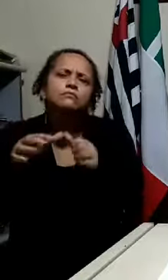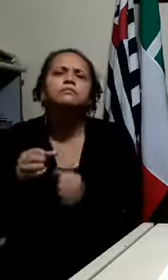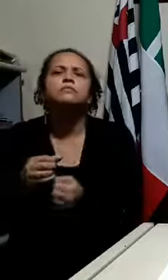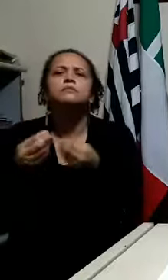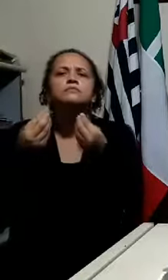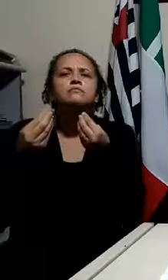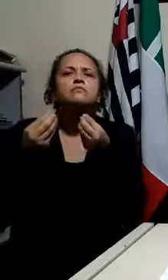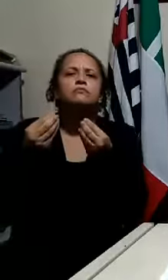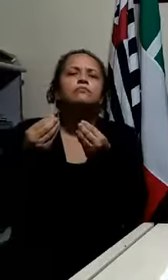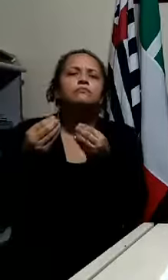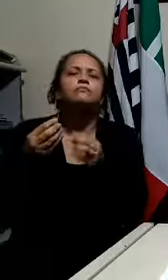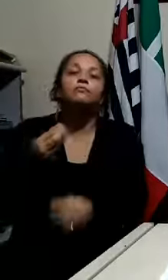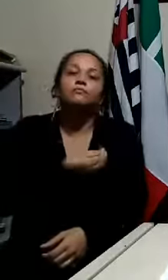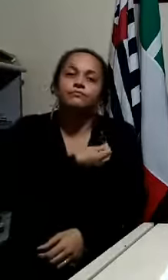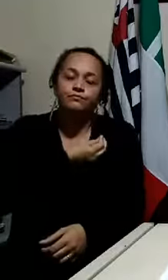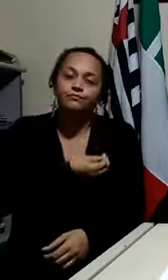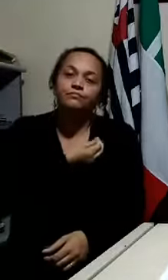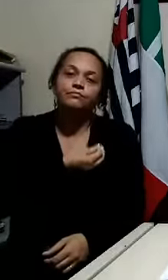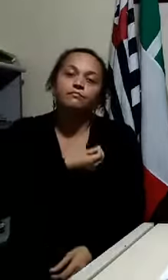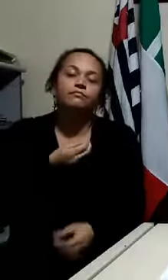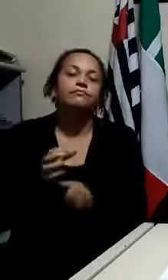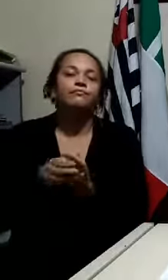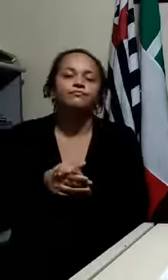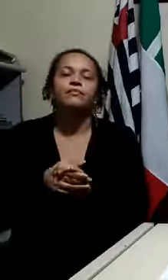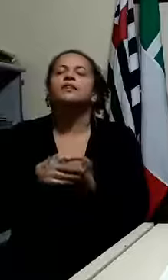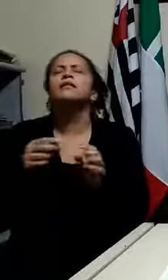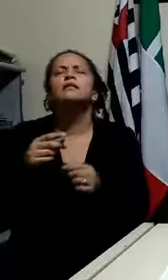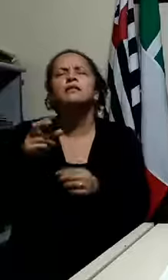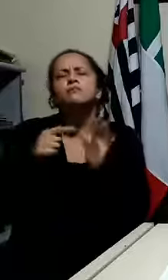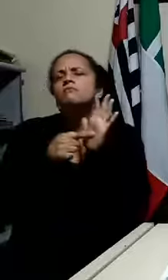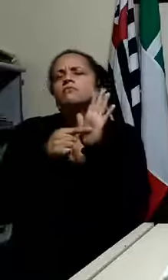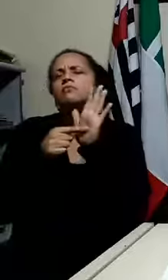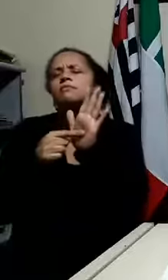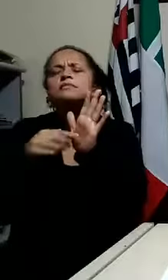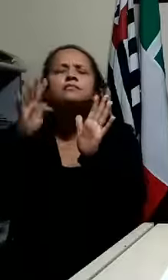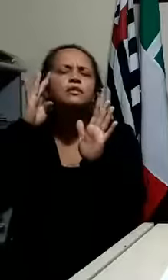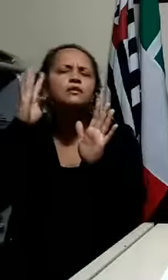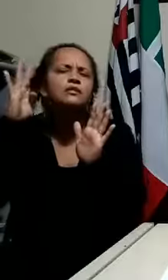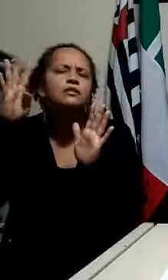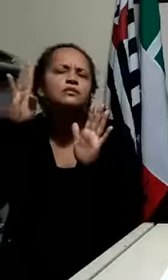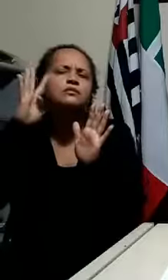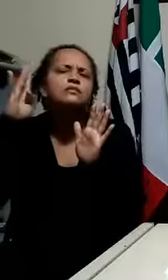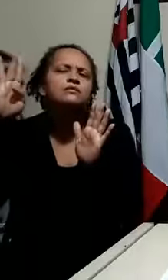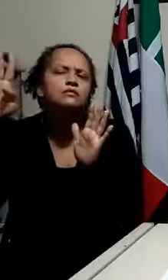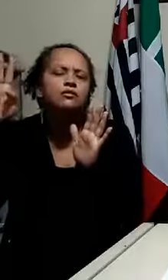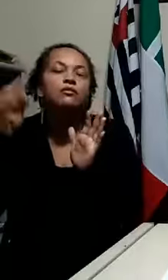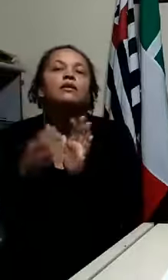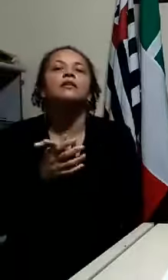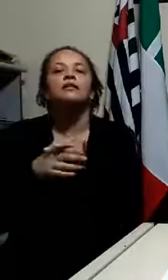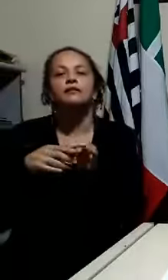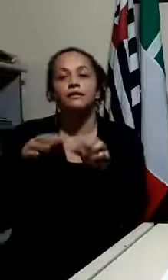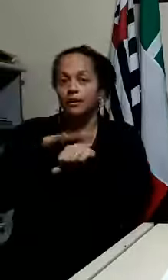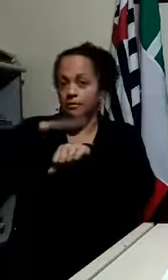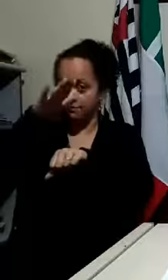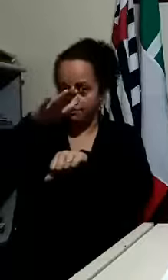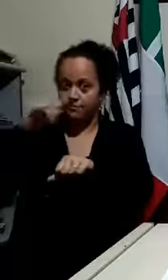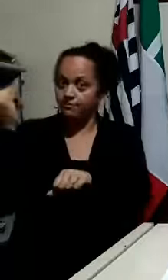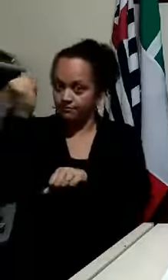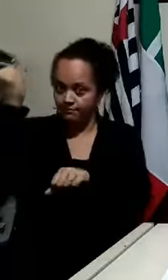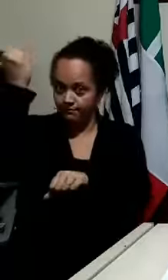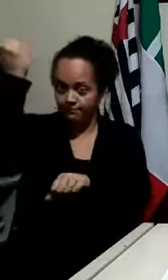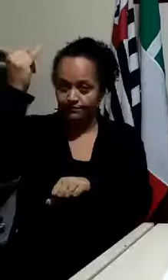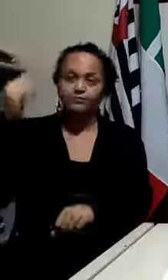através de histórias ilustrativas, né? E a maior de todas é a parábola do semeador.